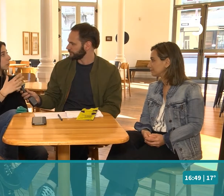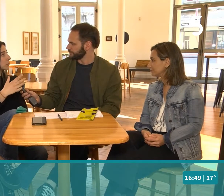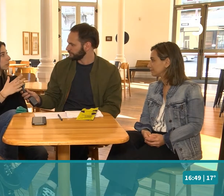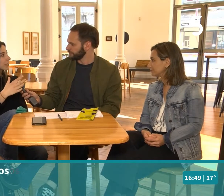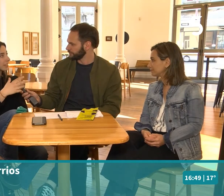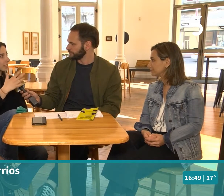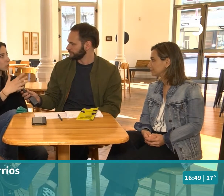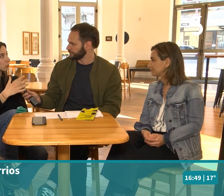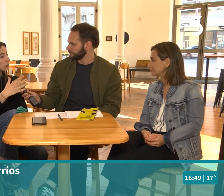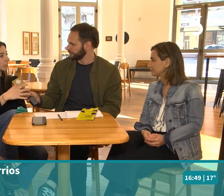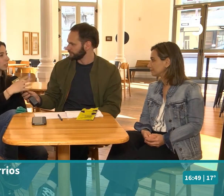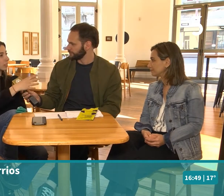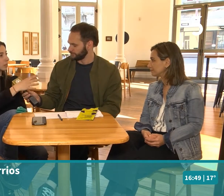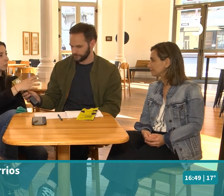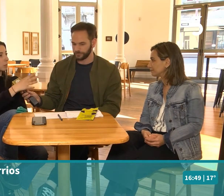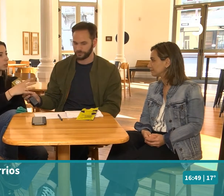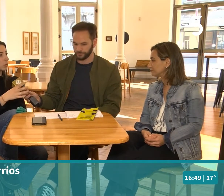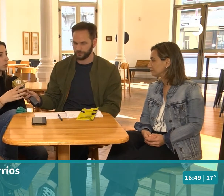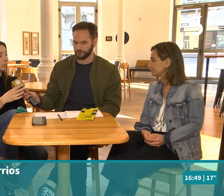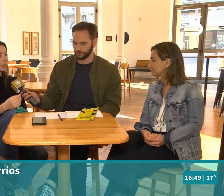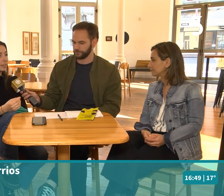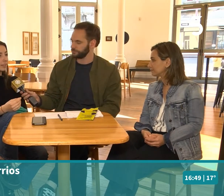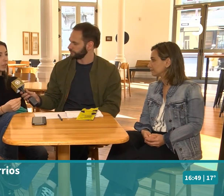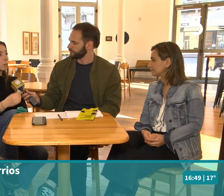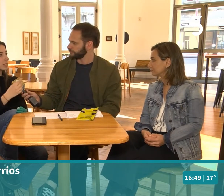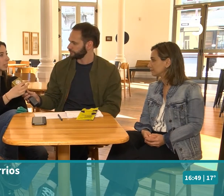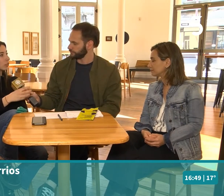intercambio enriquece un montón y este momento como de conversar